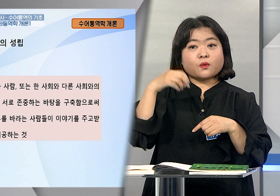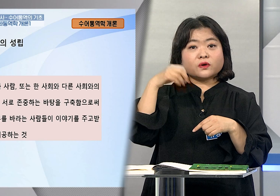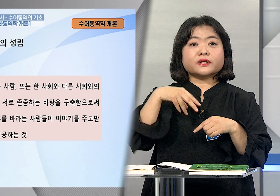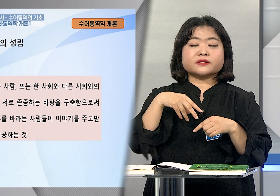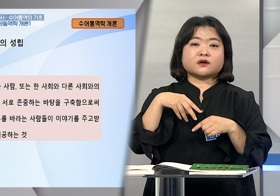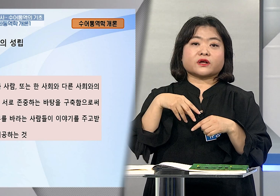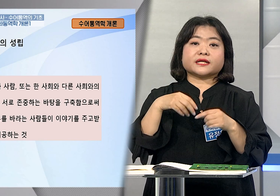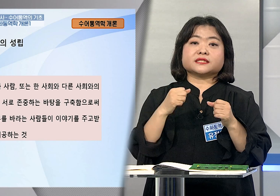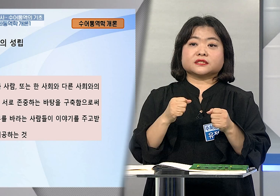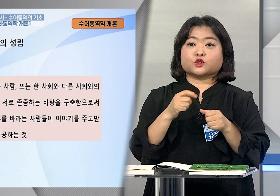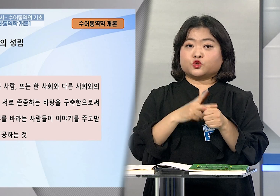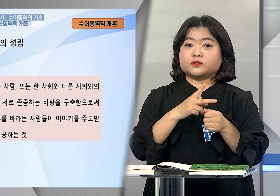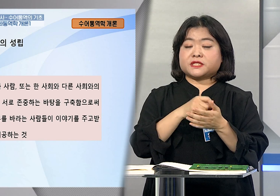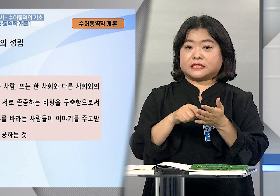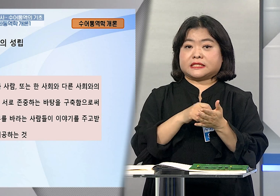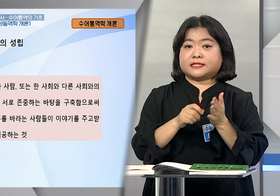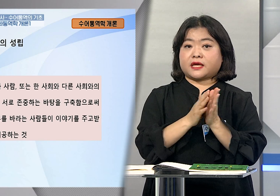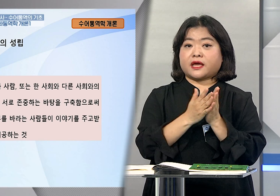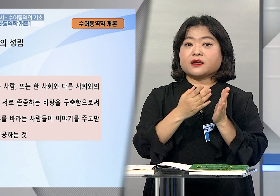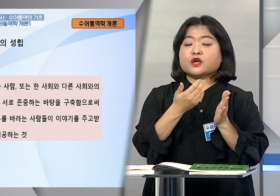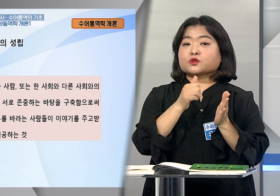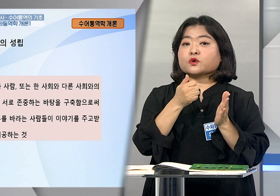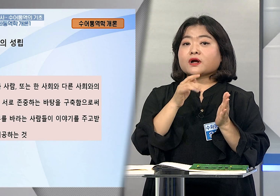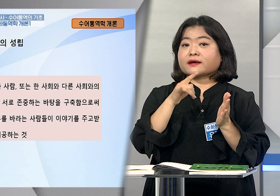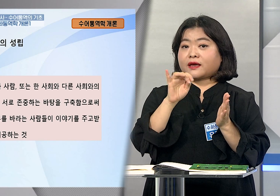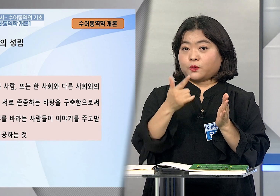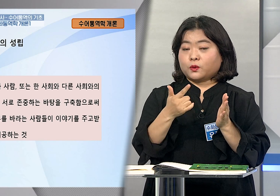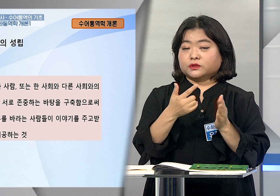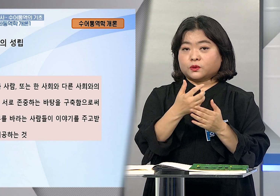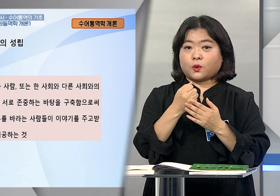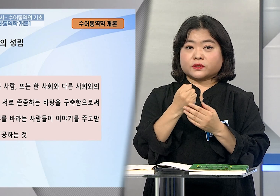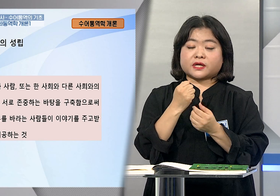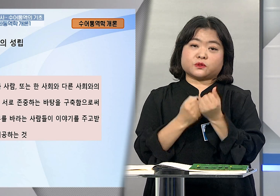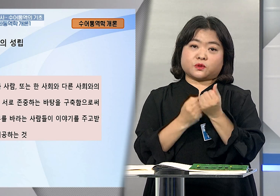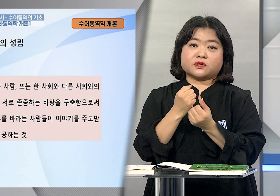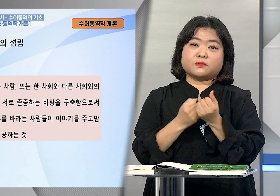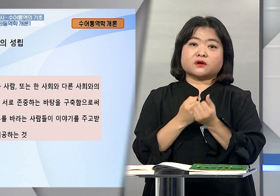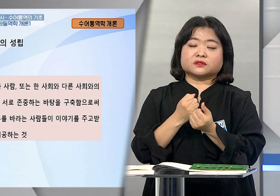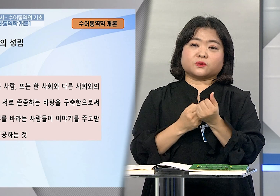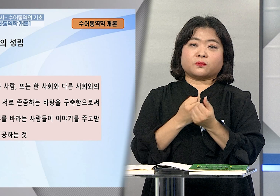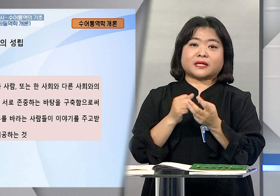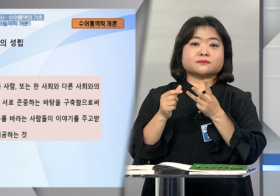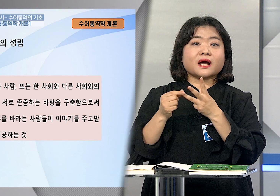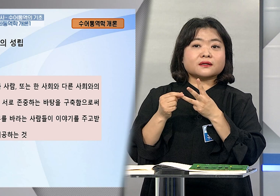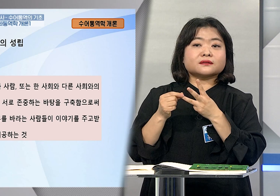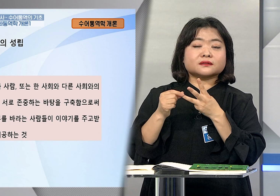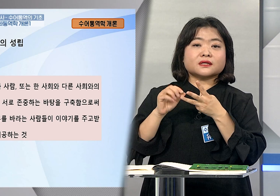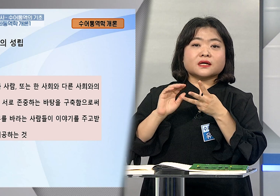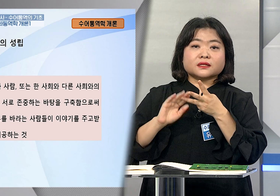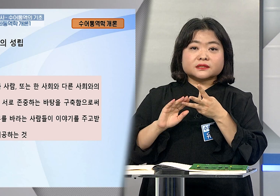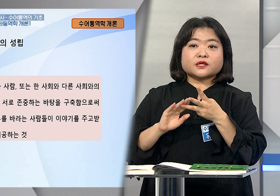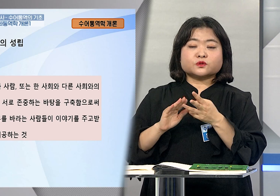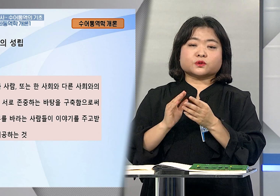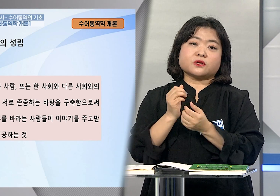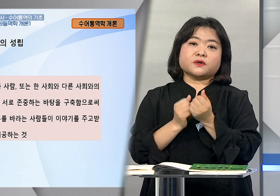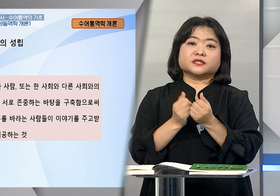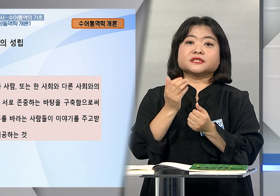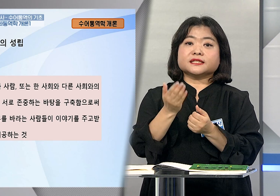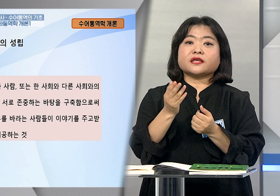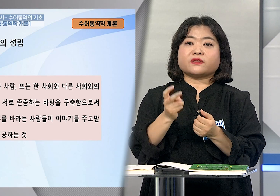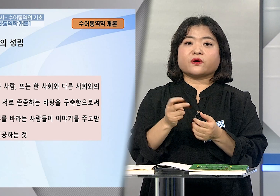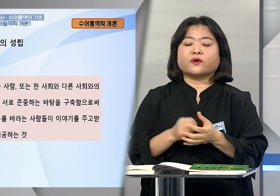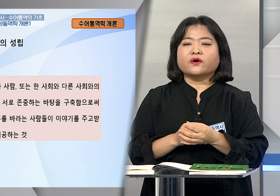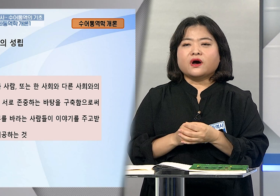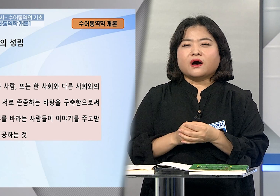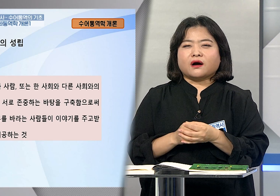통번역 대학원에서 계시는 교수님이 쓰신 책 통역학 개론으로 제가 또 설명을 또 마지막 책으로 설명을